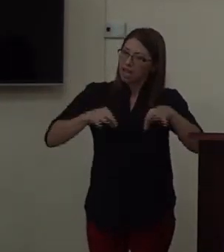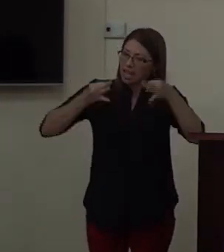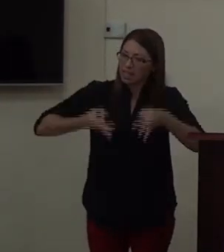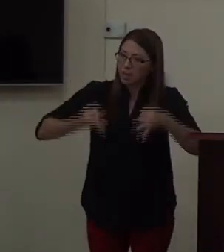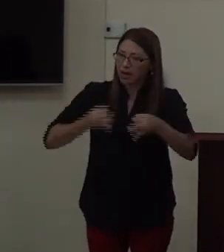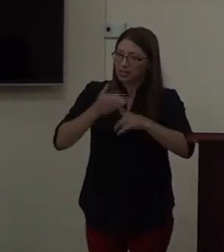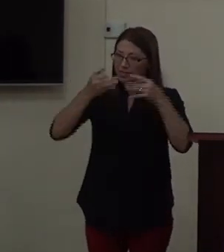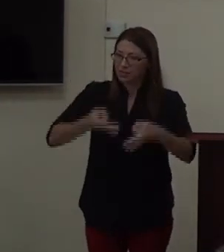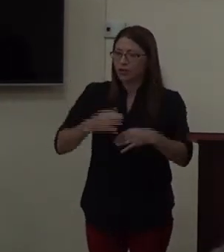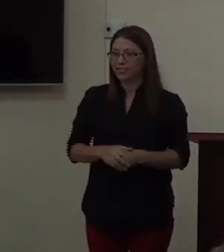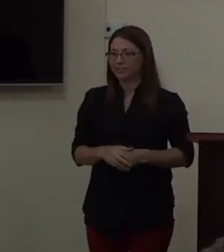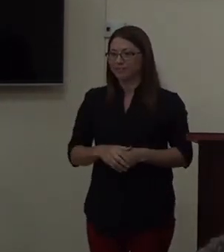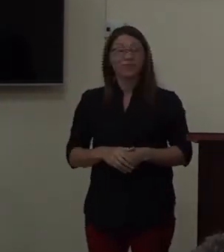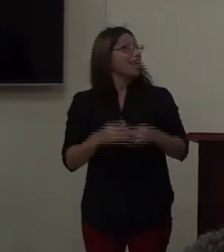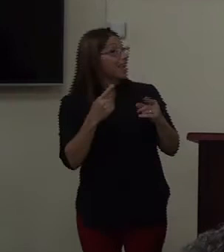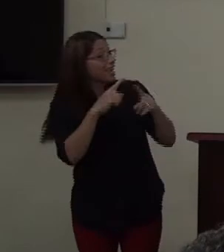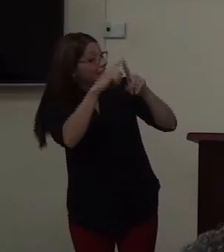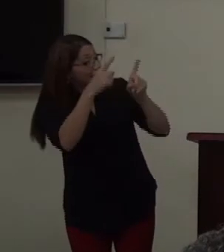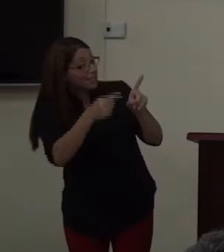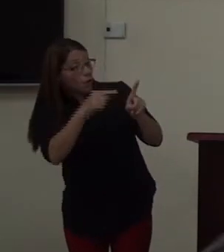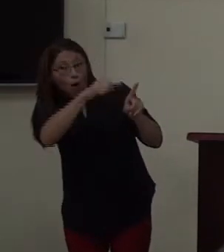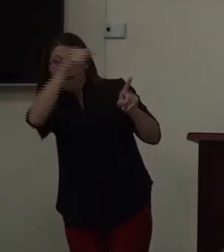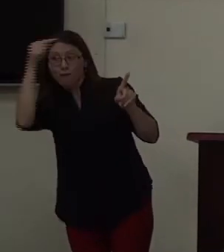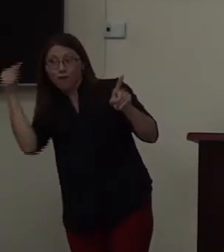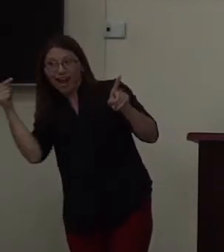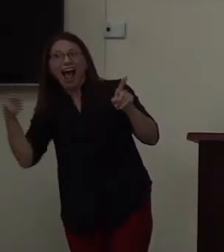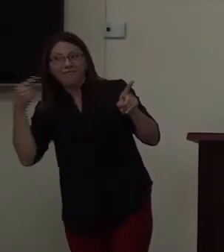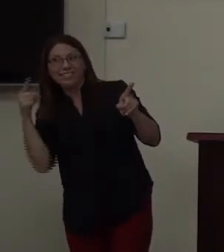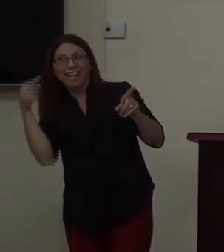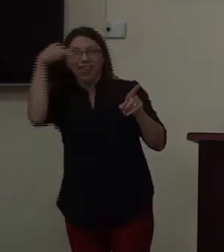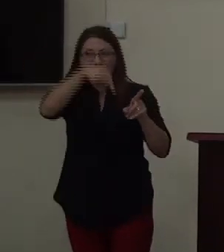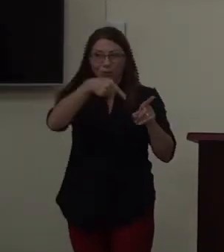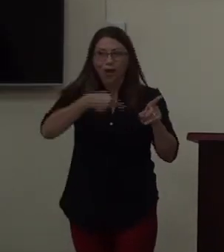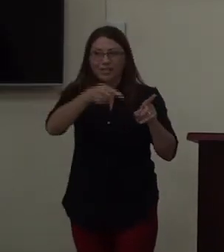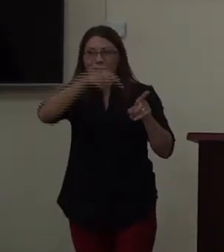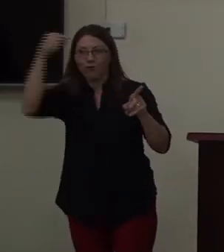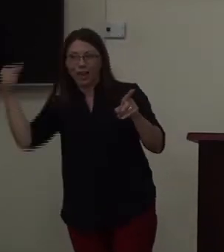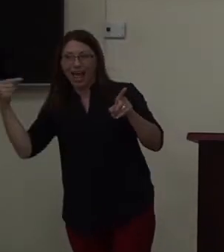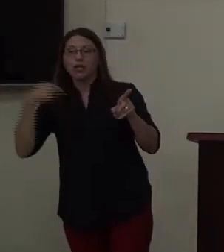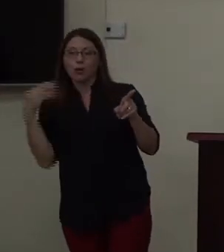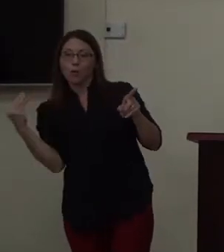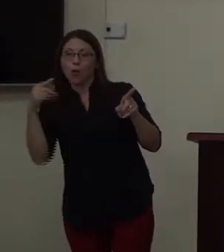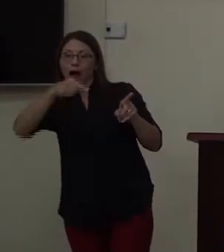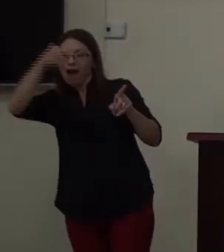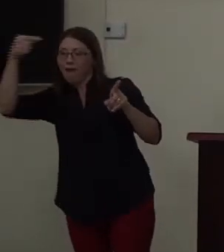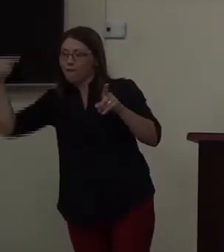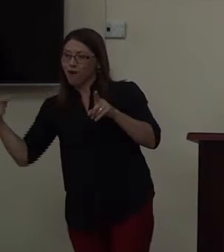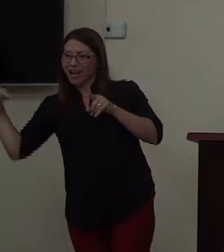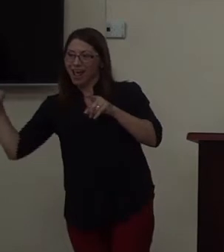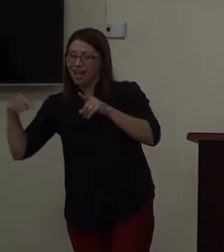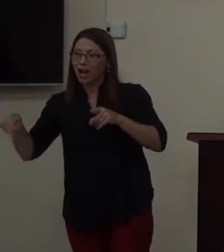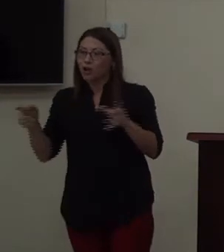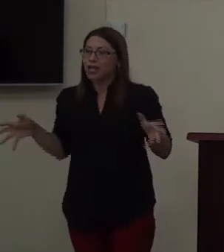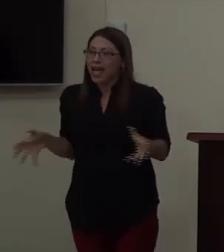aquí pongo fuera del círculo, porque a veces están adentro y a veces fuera, estos activistas de la revitalización